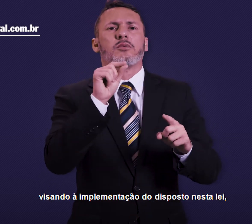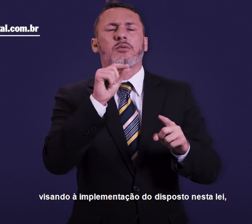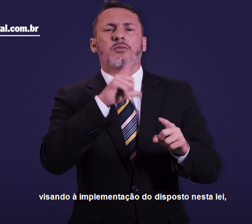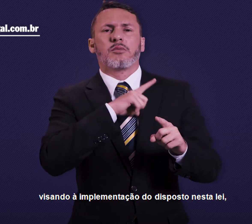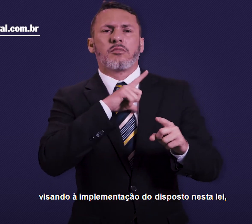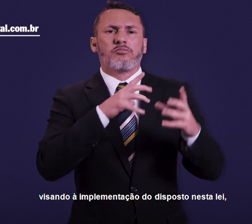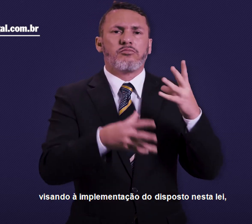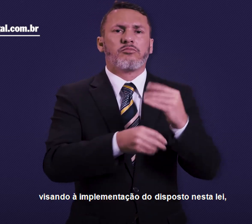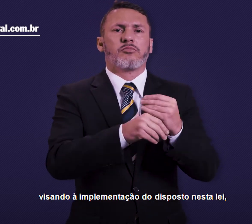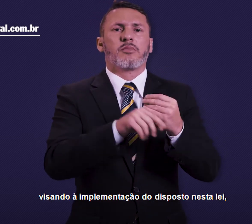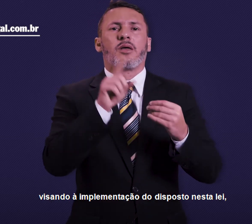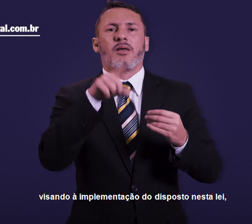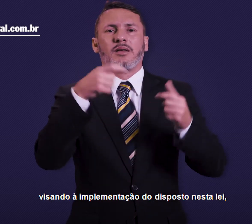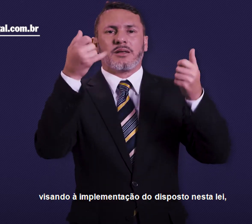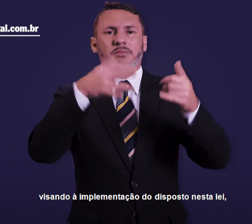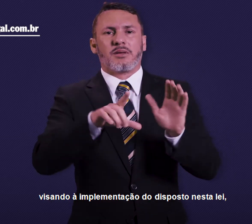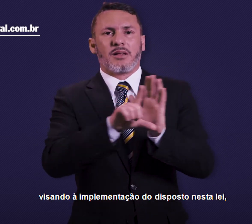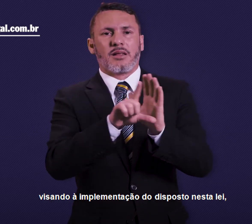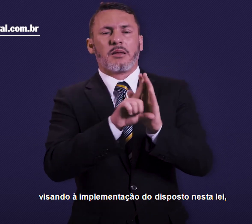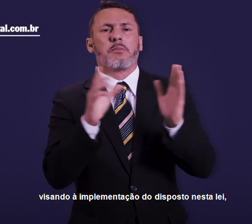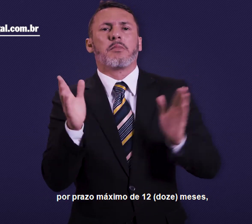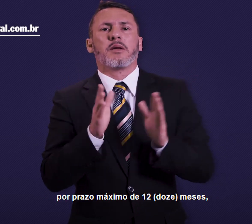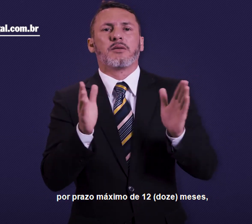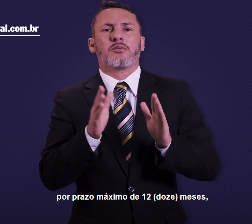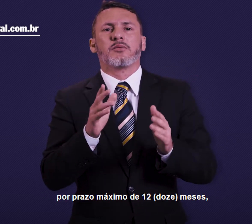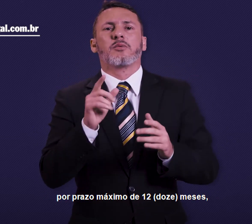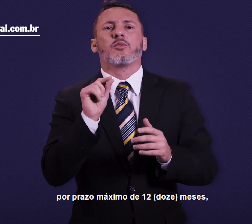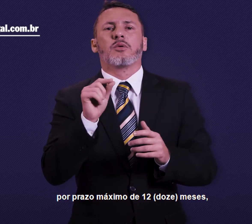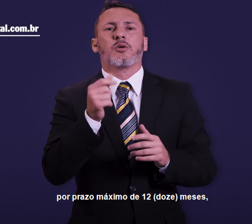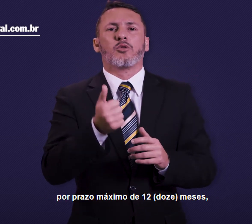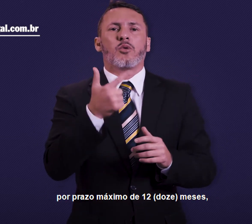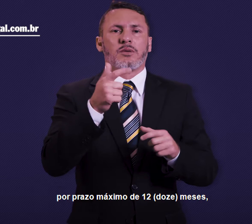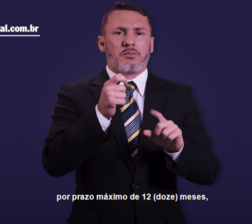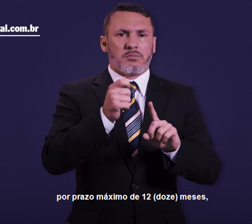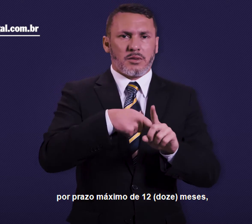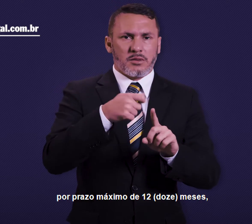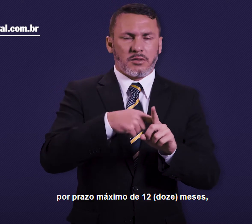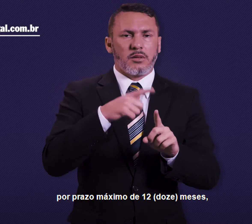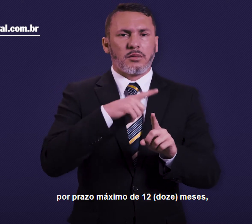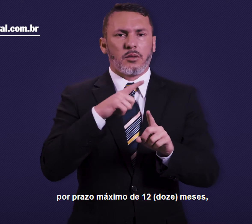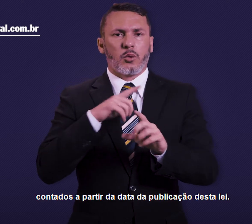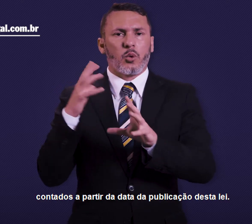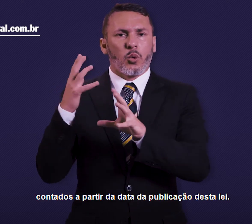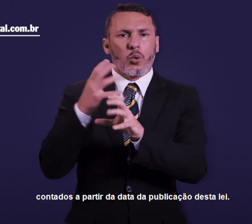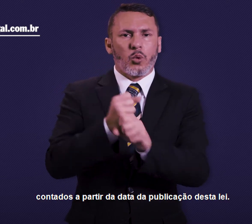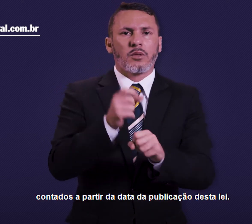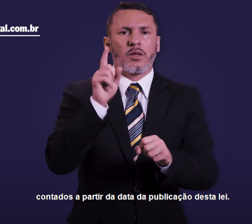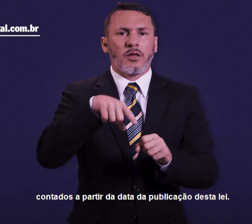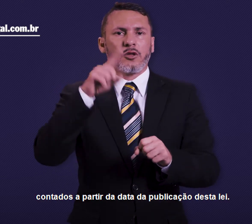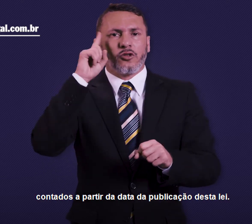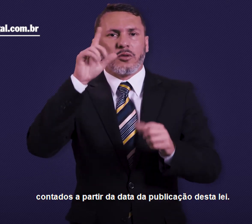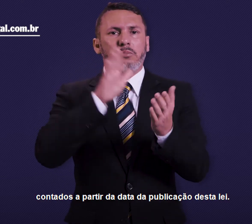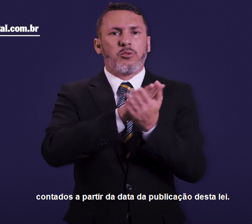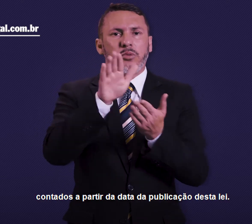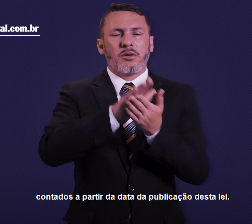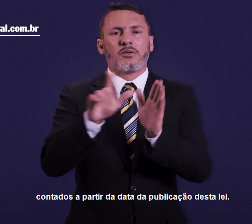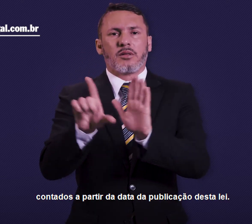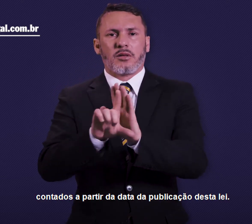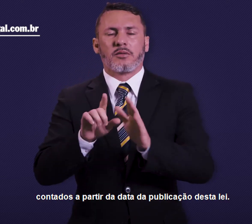a implementação do disposto nesta lei por prazo máximo de 12 meses, contados a partir da data da publicação